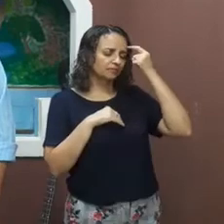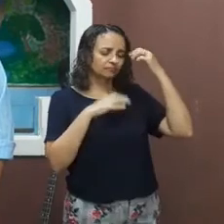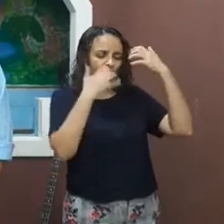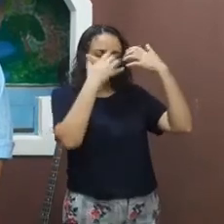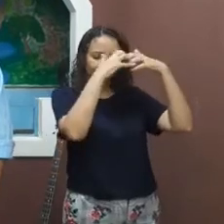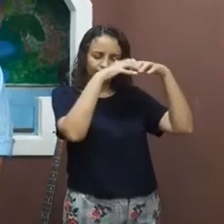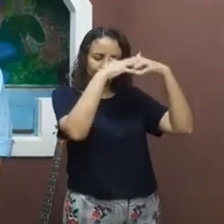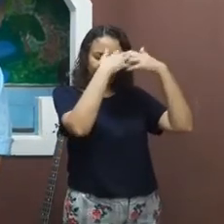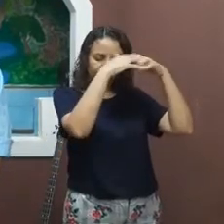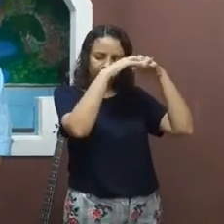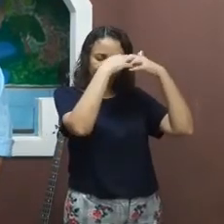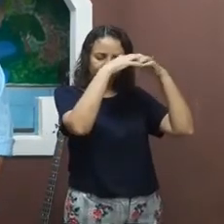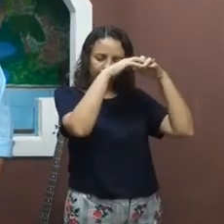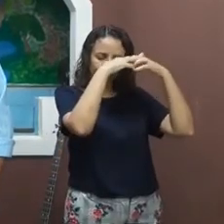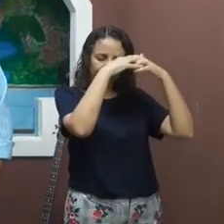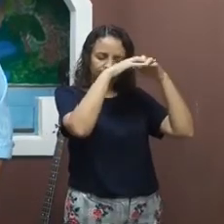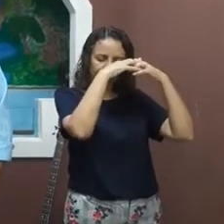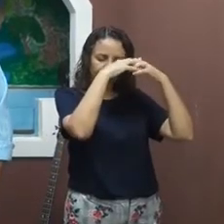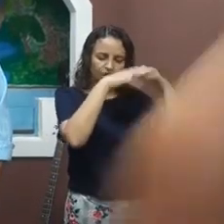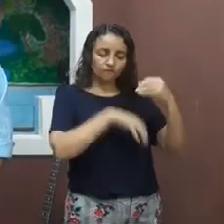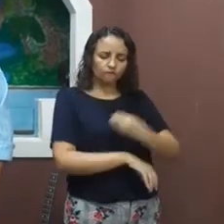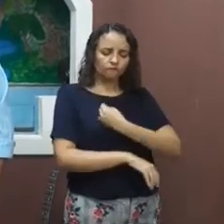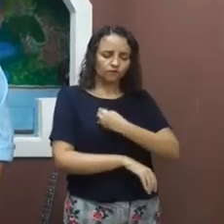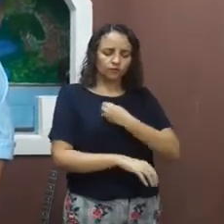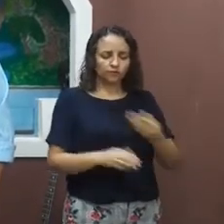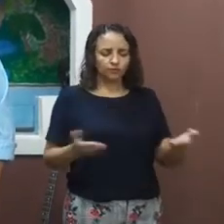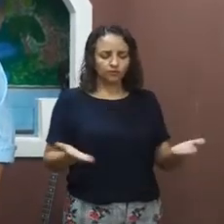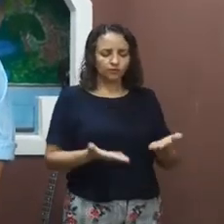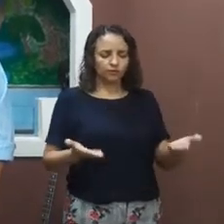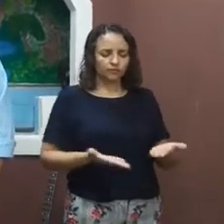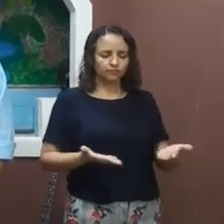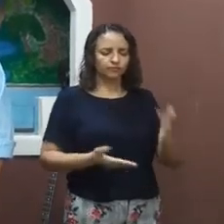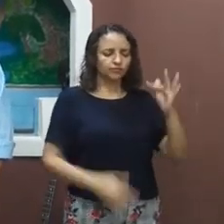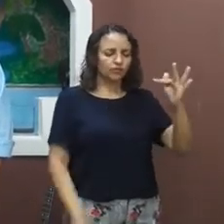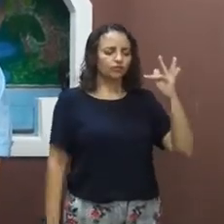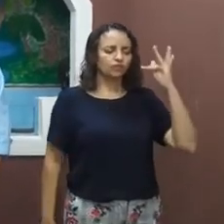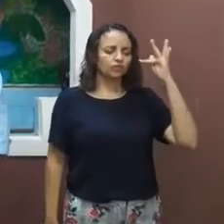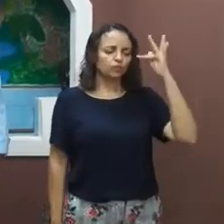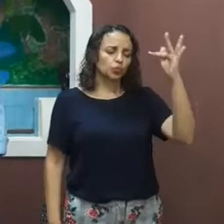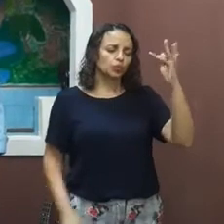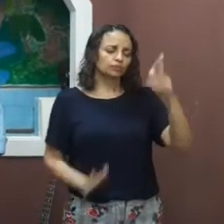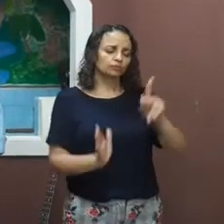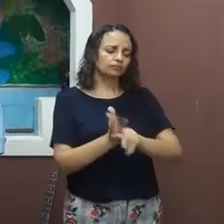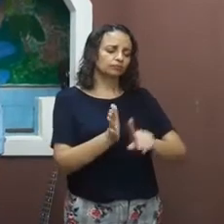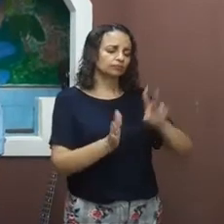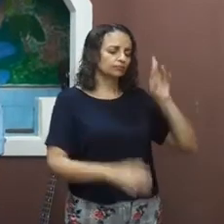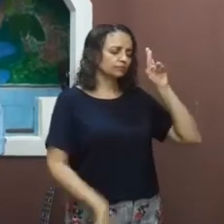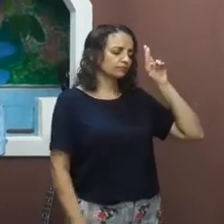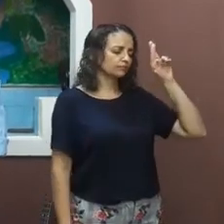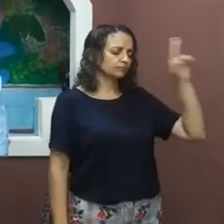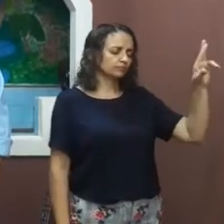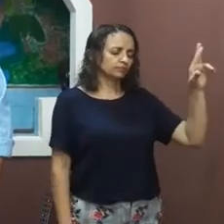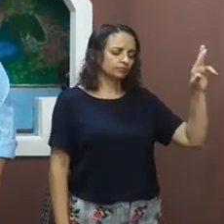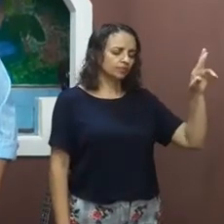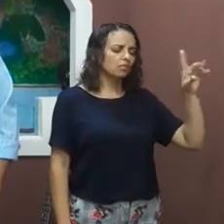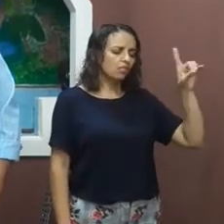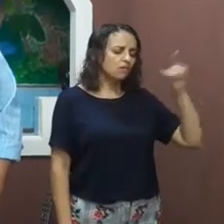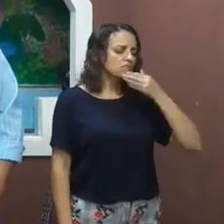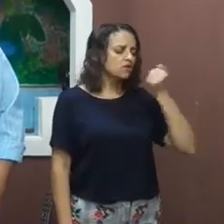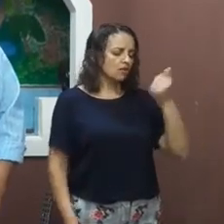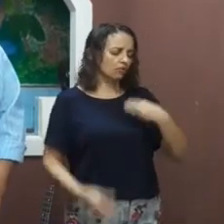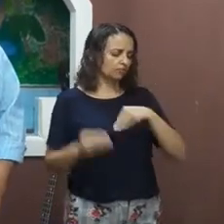Senhor Deus, realmente no presente, mas que o futuro, Senhor Deus, a Ti pertence e cremos que o Senhor irá fazer o melhor para cada